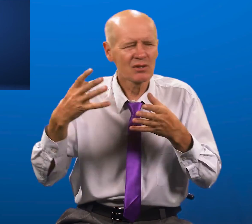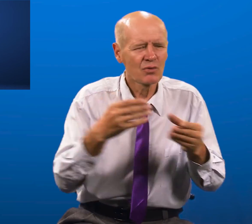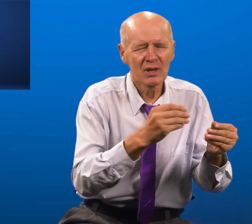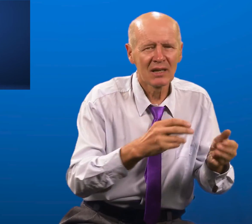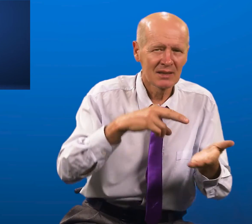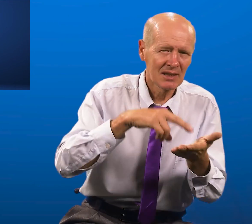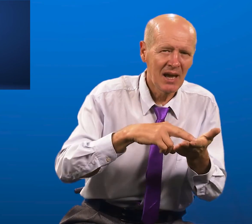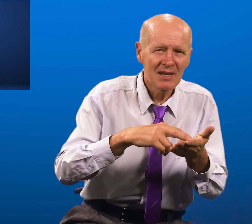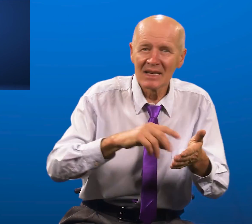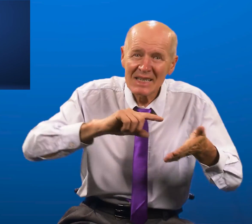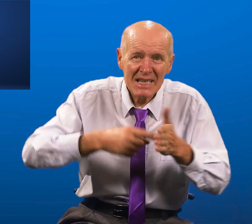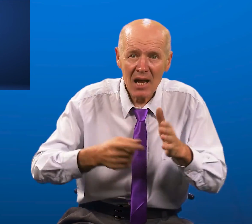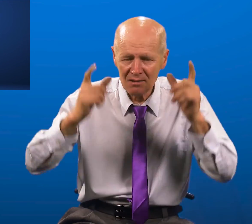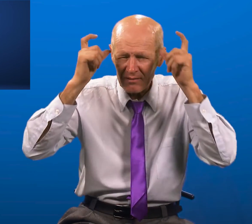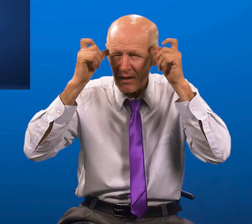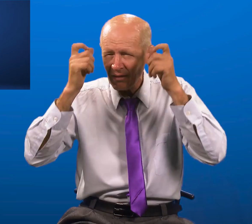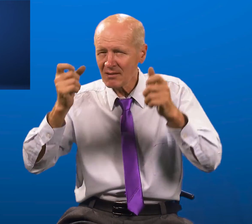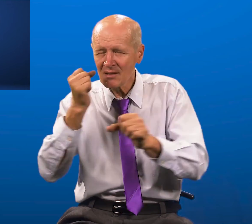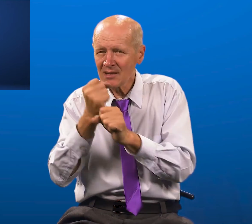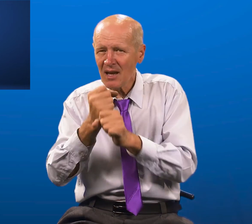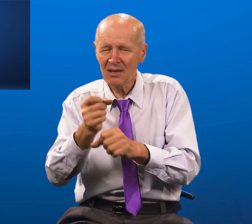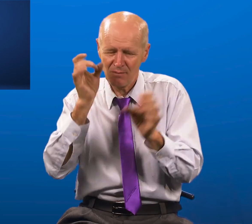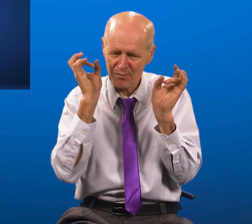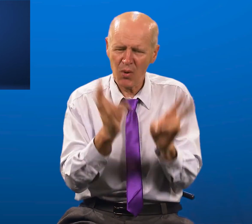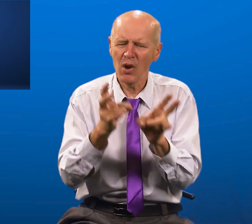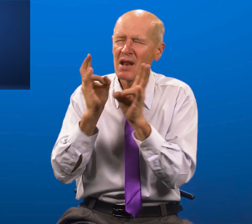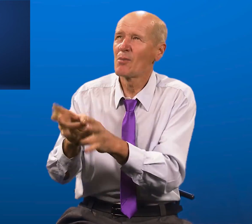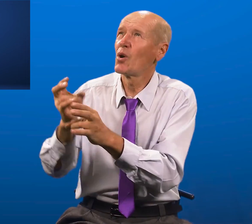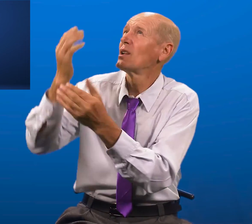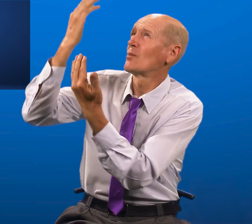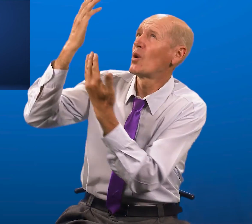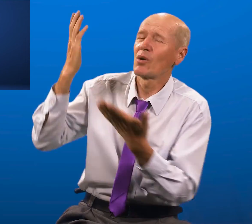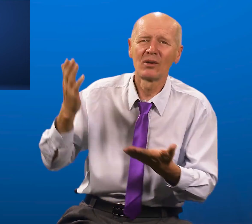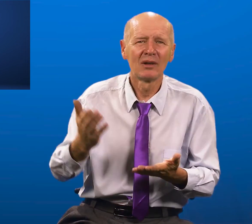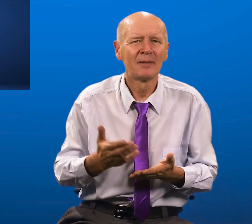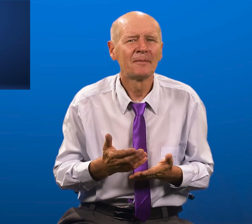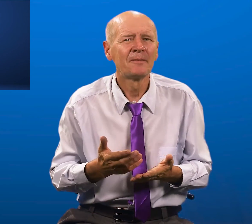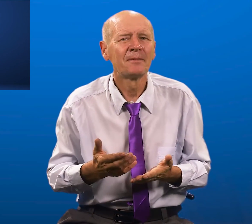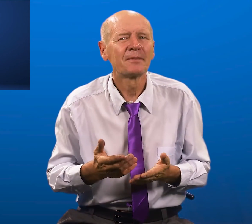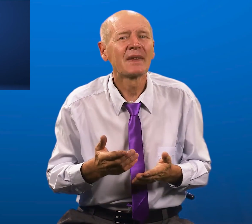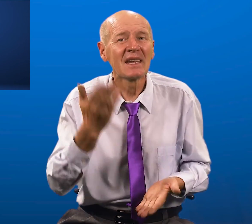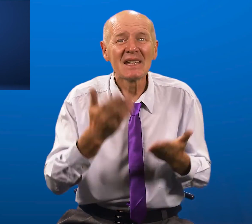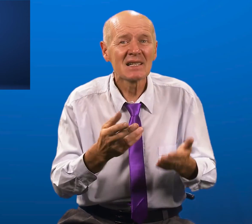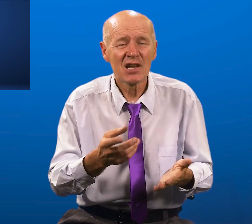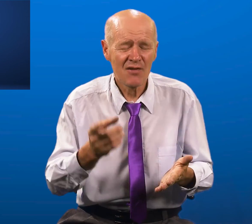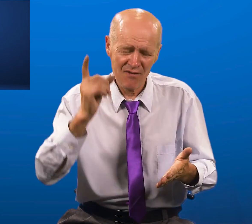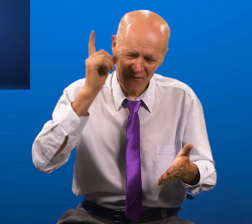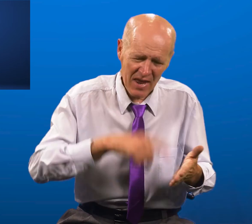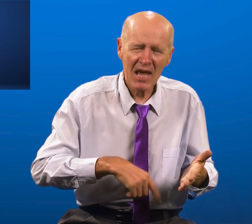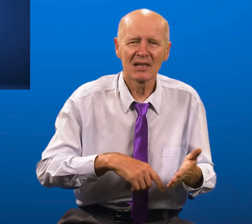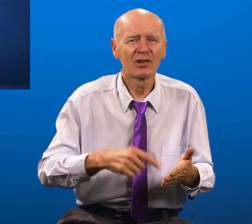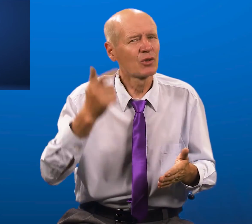стоит цель дьявола сделать больно, обидеть, обмануть Всевышнего, если он